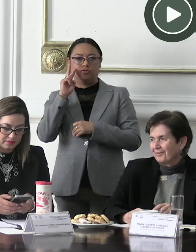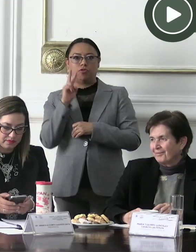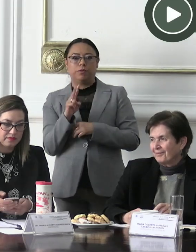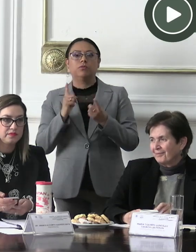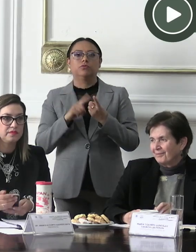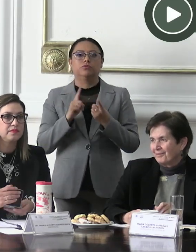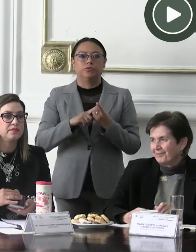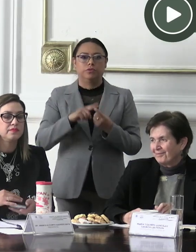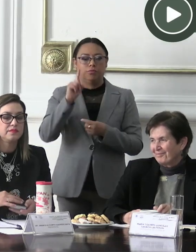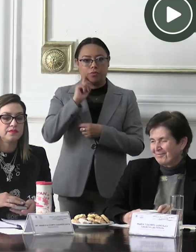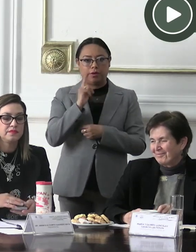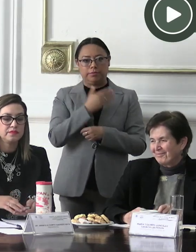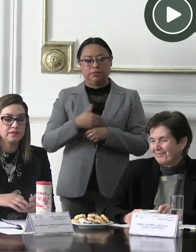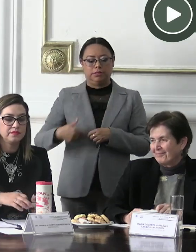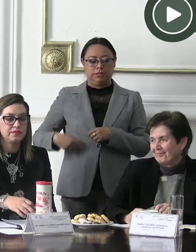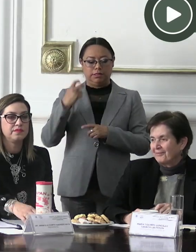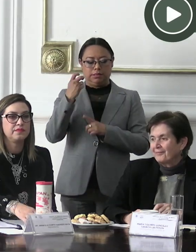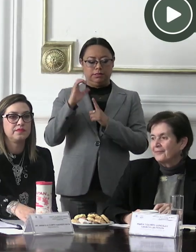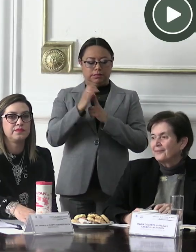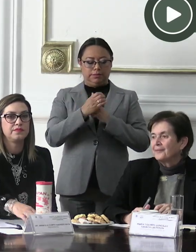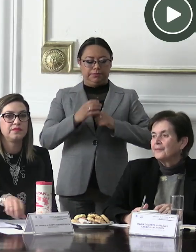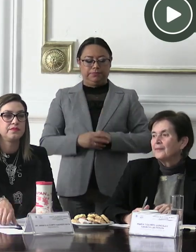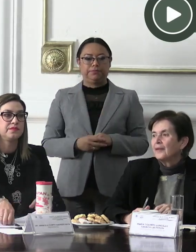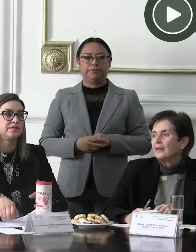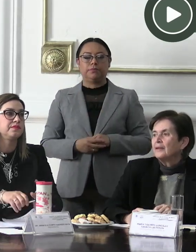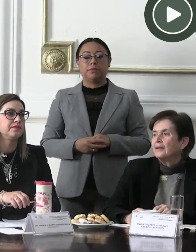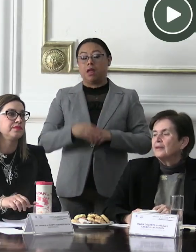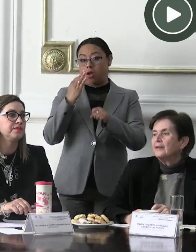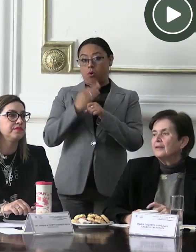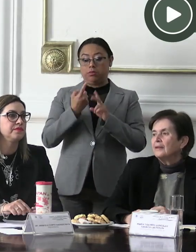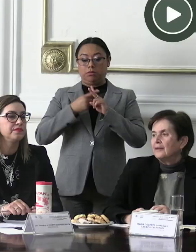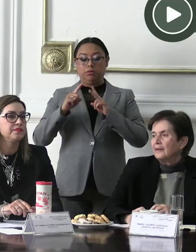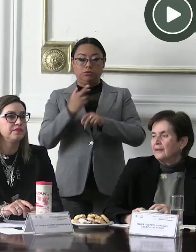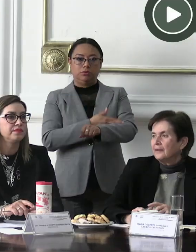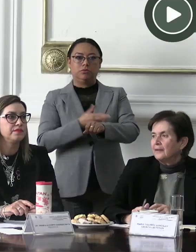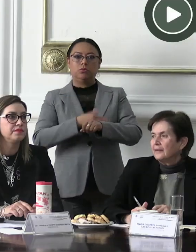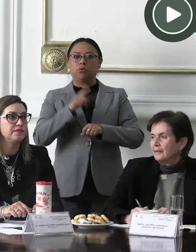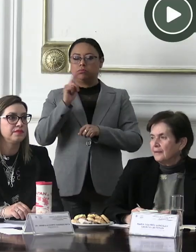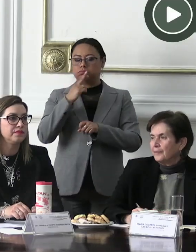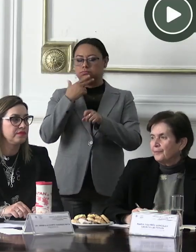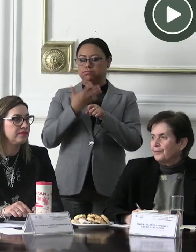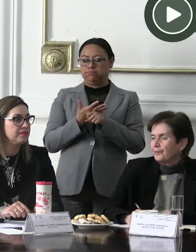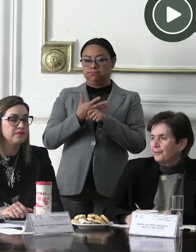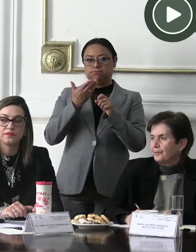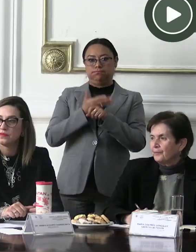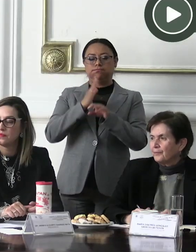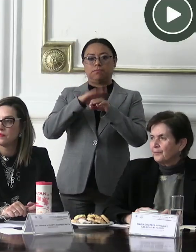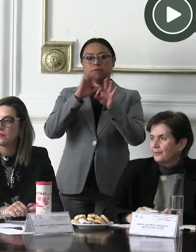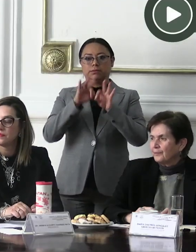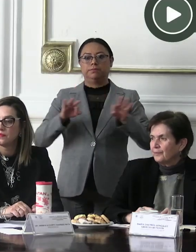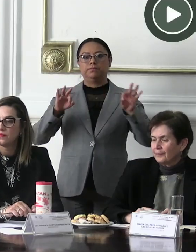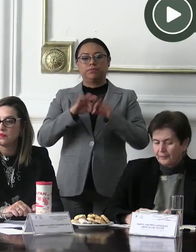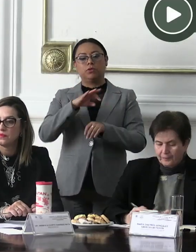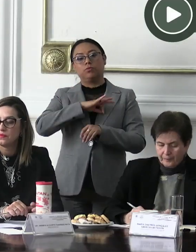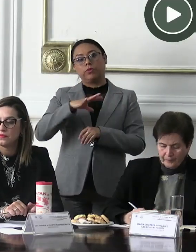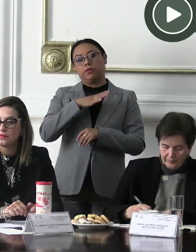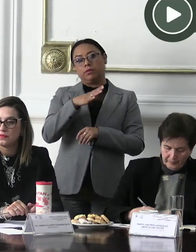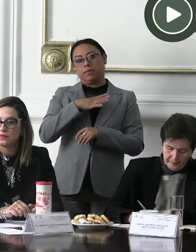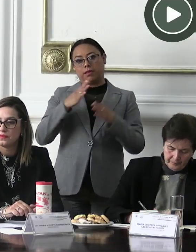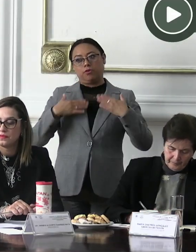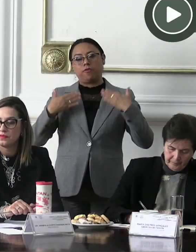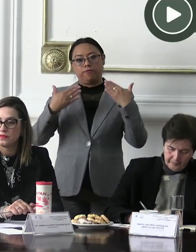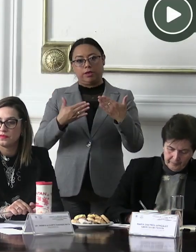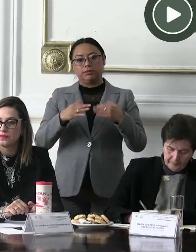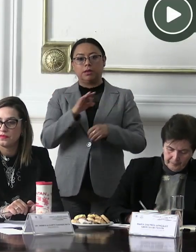presidenta de la comisión. En este inicio de su gestión, usted asume una encomienda mayor: reconstruir confianza, fortalecer